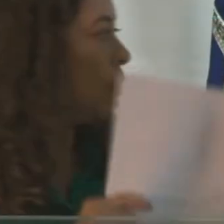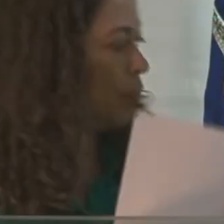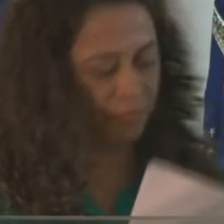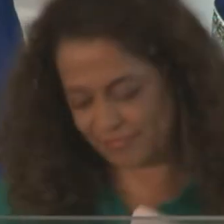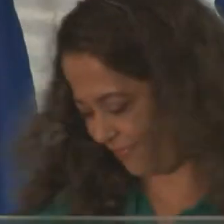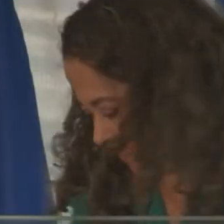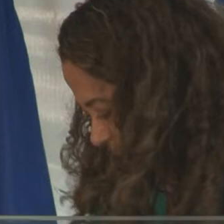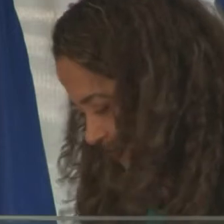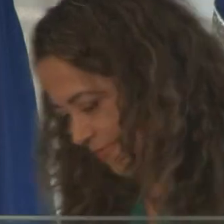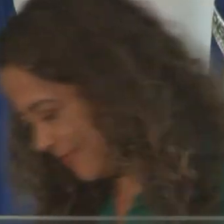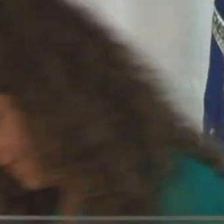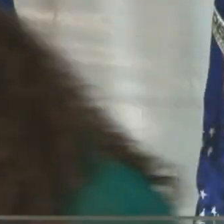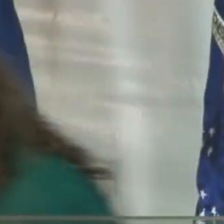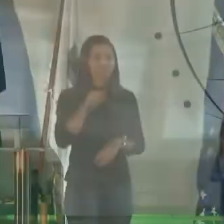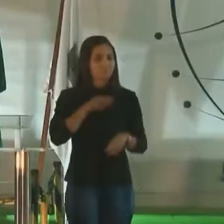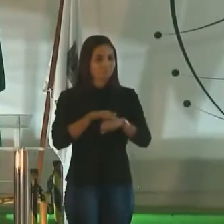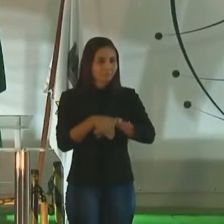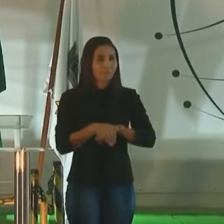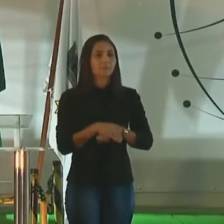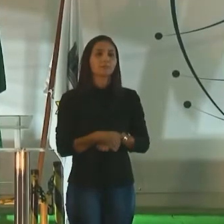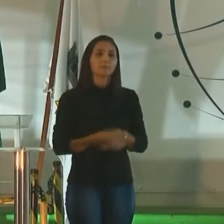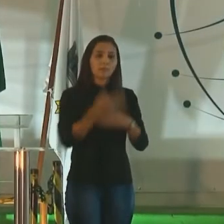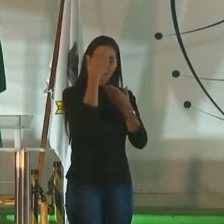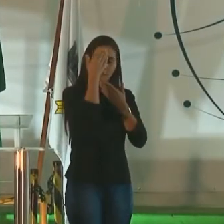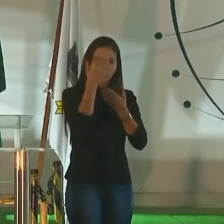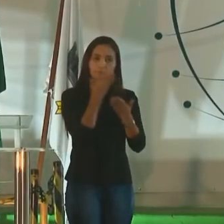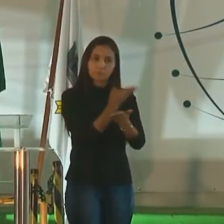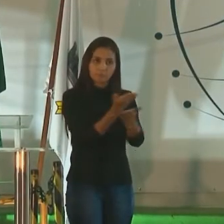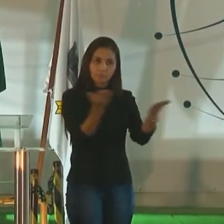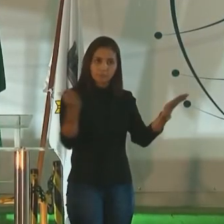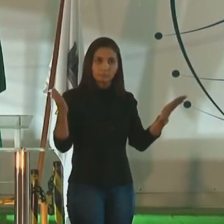Novamente, boa noite, né? Agradeço